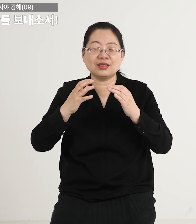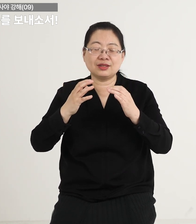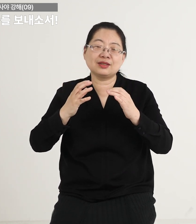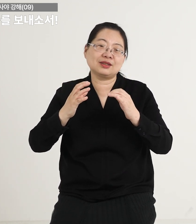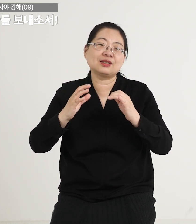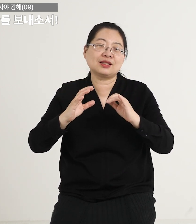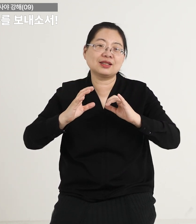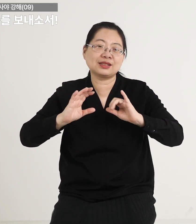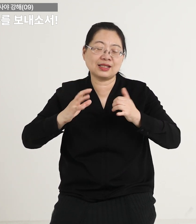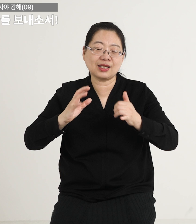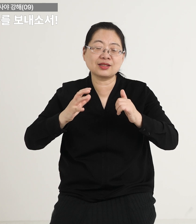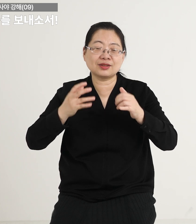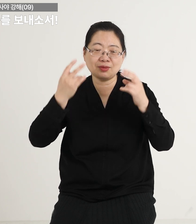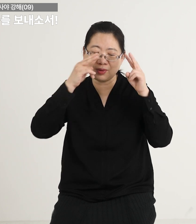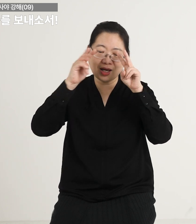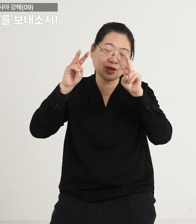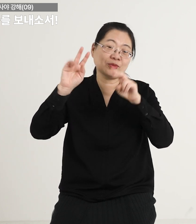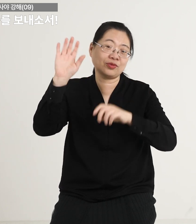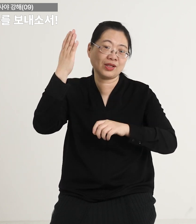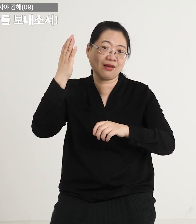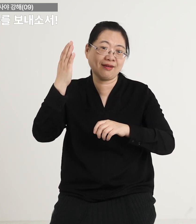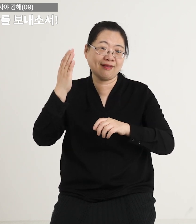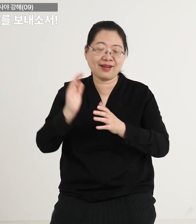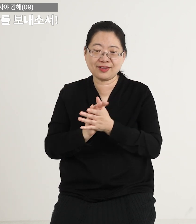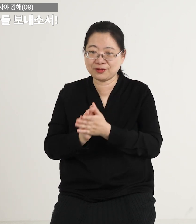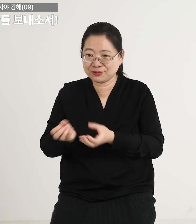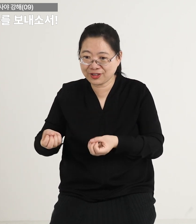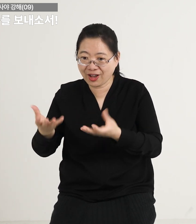할렐루야. 기대가 되지 않아요?